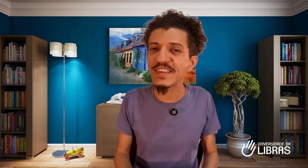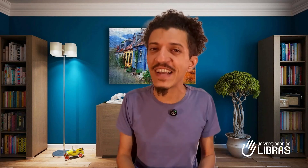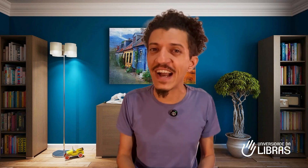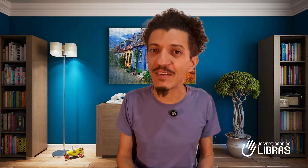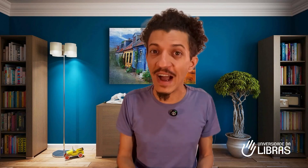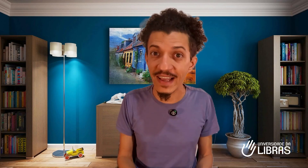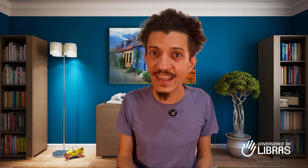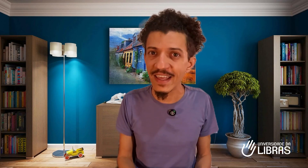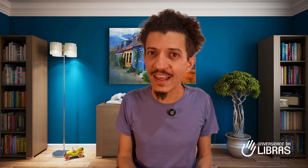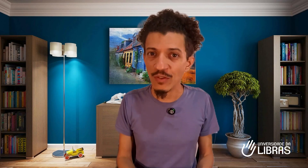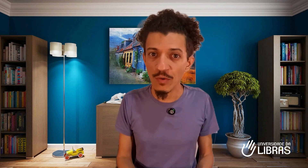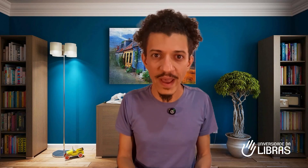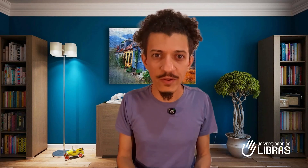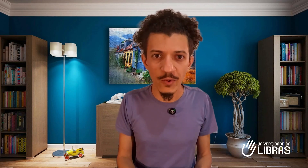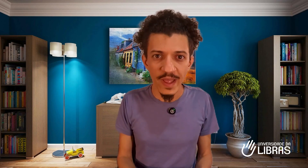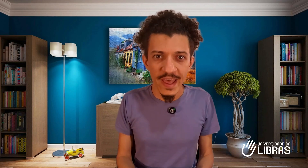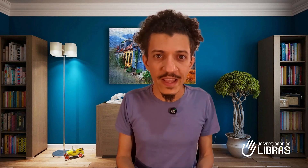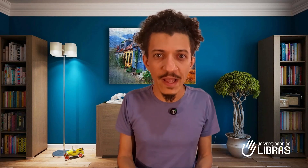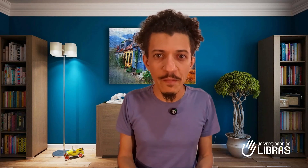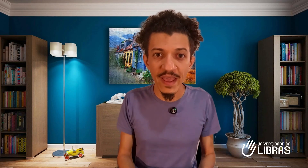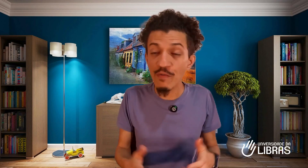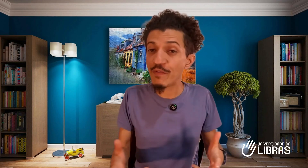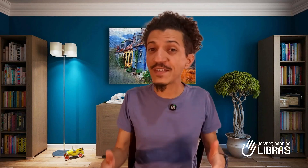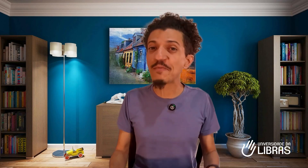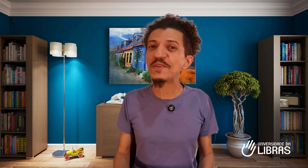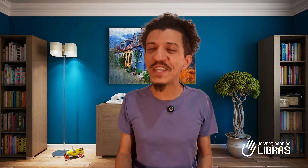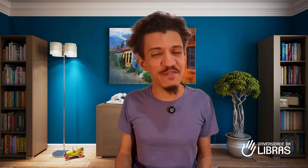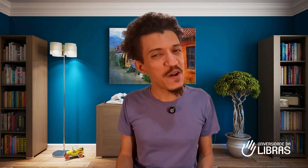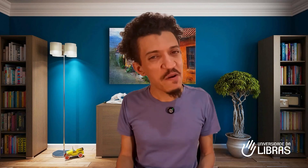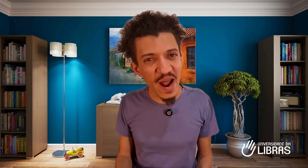vivenciado aqui no método e também eu vou fazer o possível para